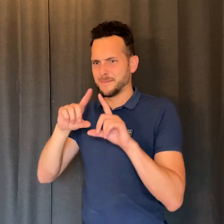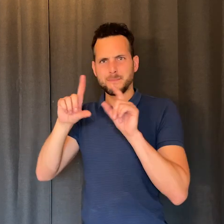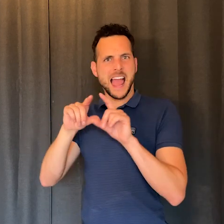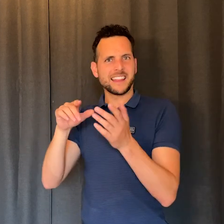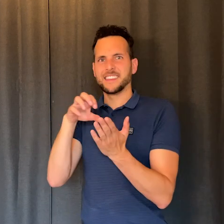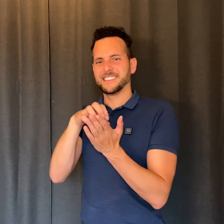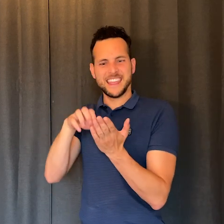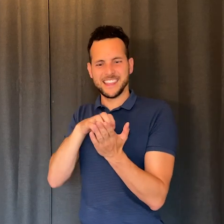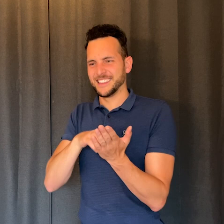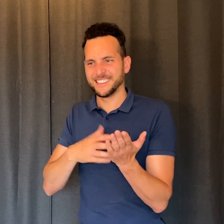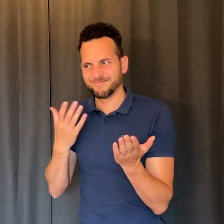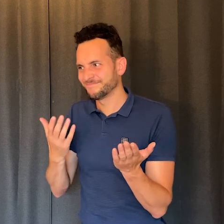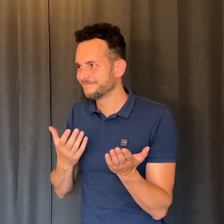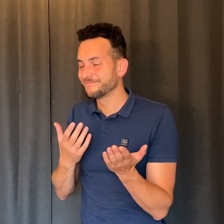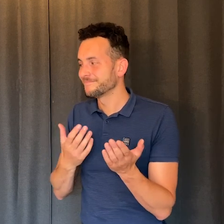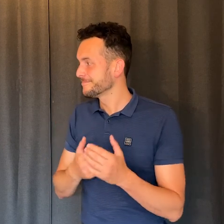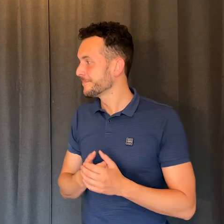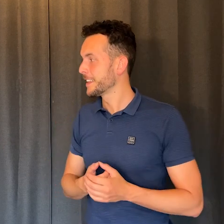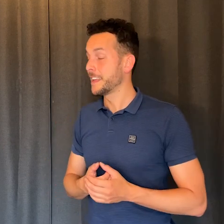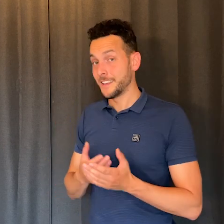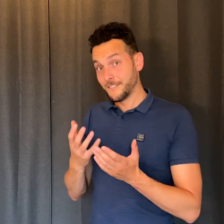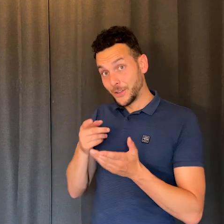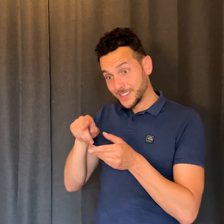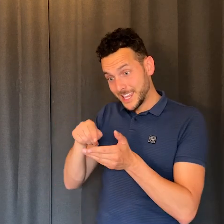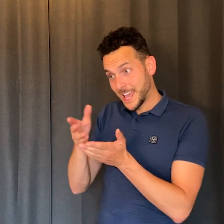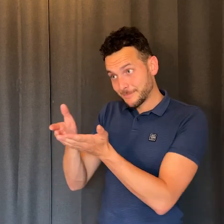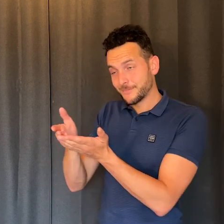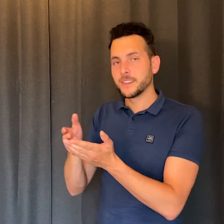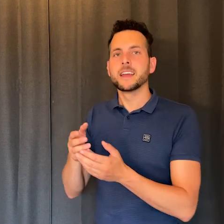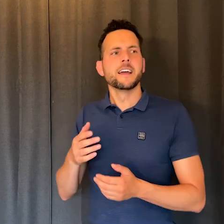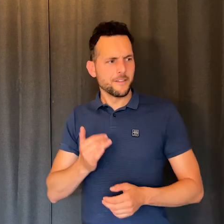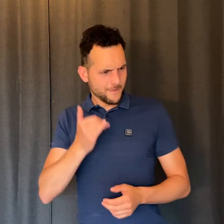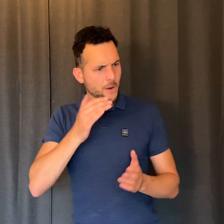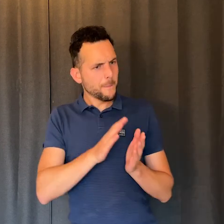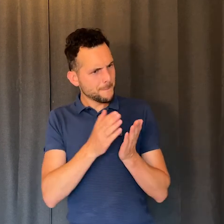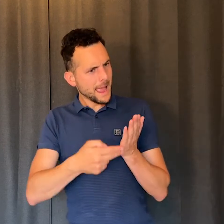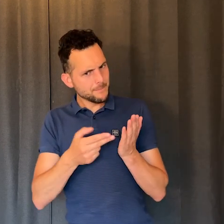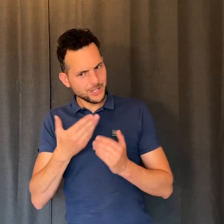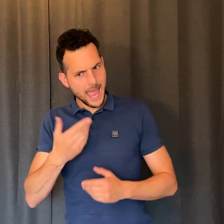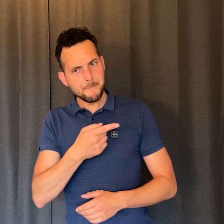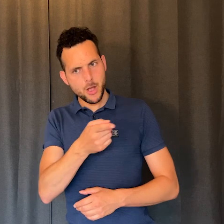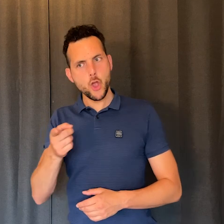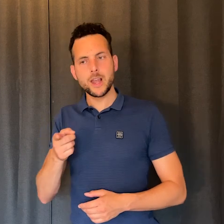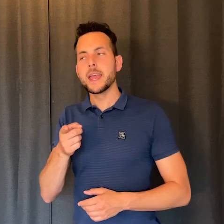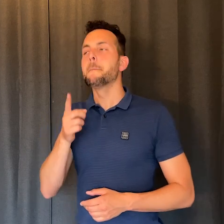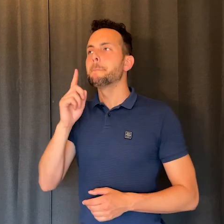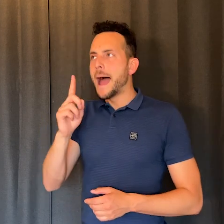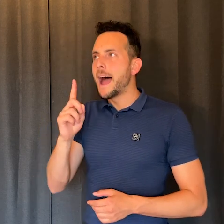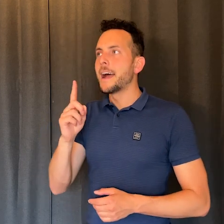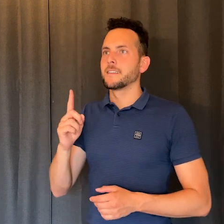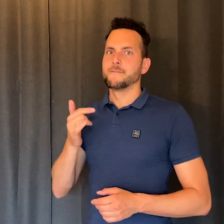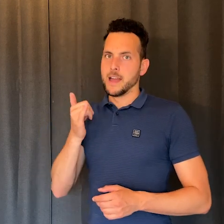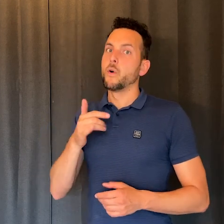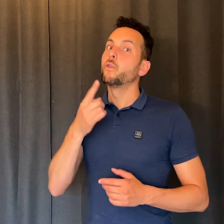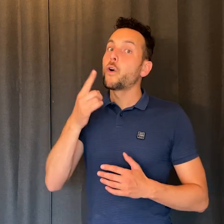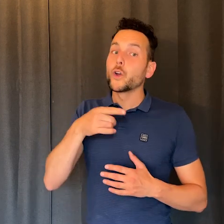in. Nee. Ja, moet u die hebben? Nou, het zijn wel heel veel Bijbels dit, hè? Ja, maar mooi, hè? Het is wel allemaal voor jong en